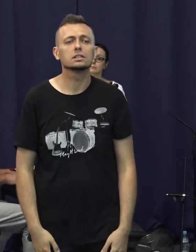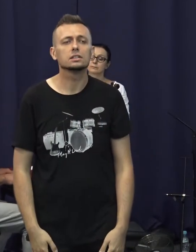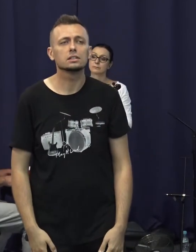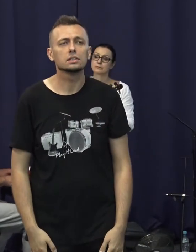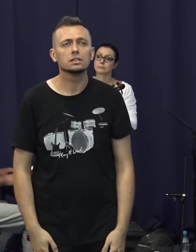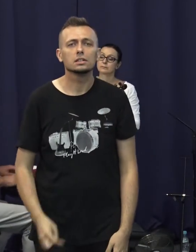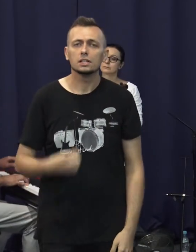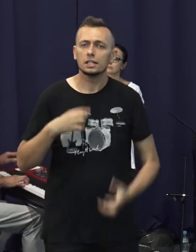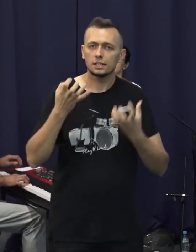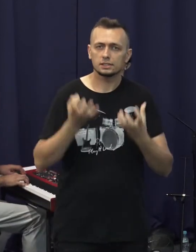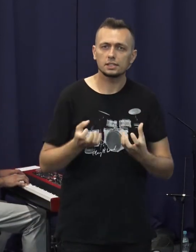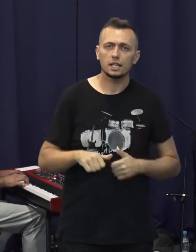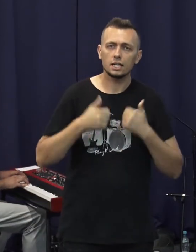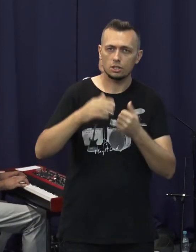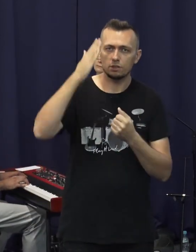Chcę, żebyś wiedział,